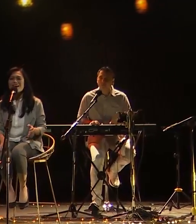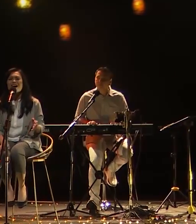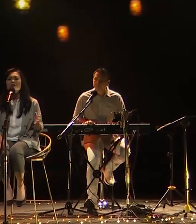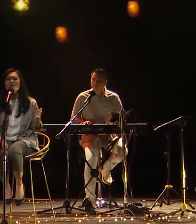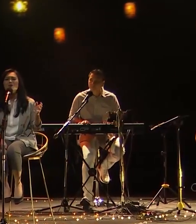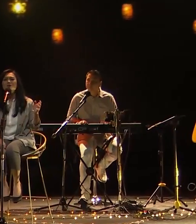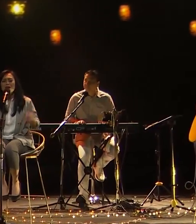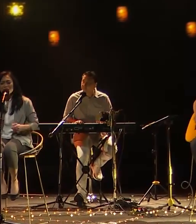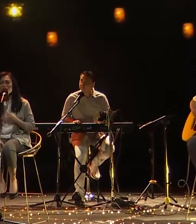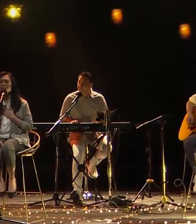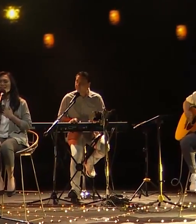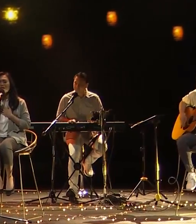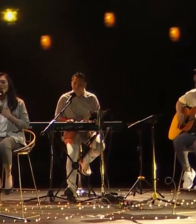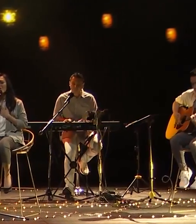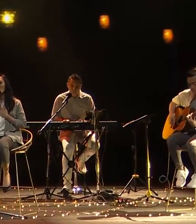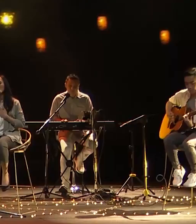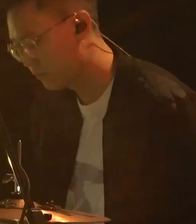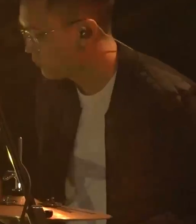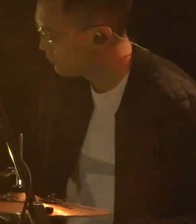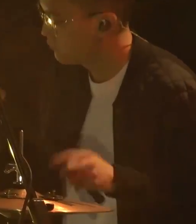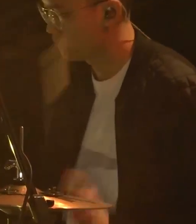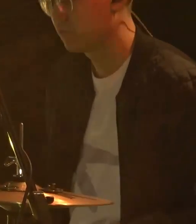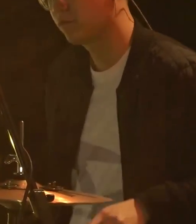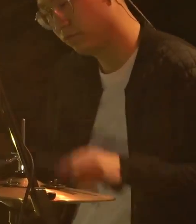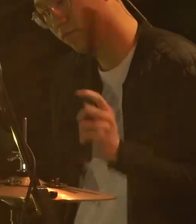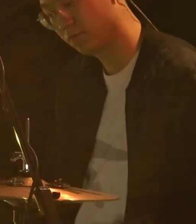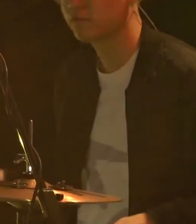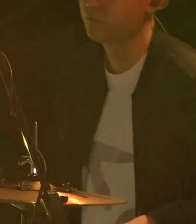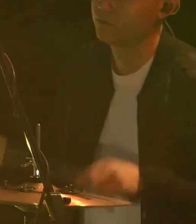Ku tahu diriku